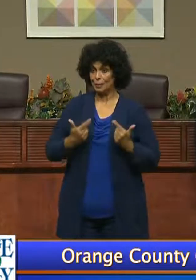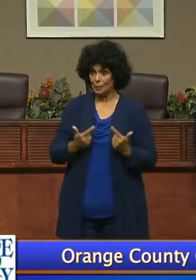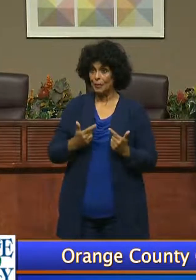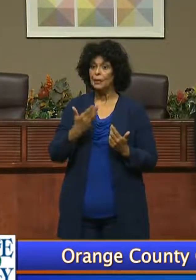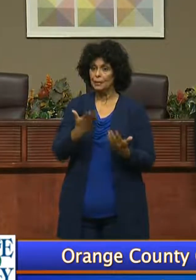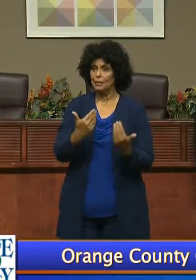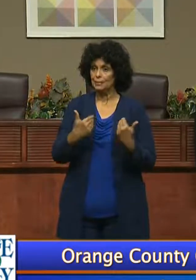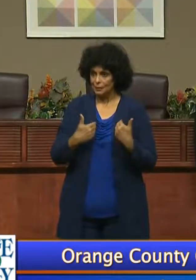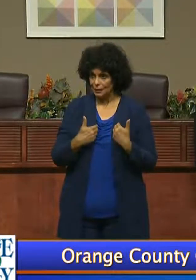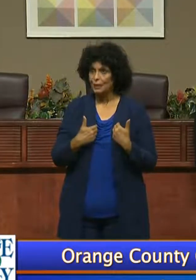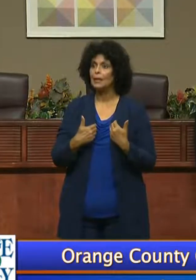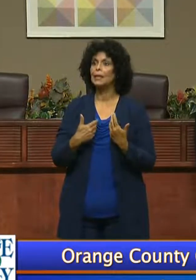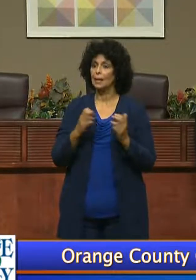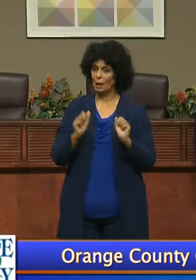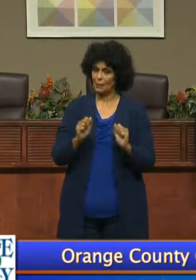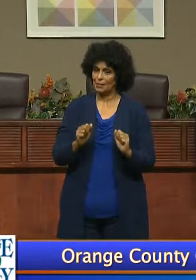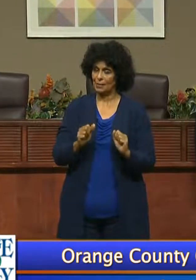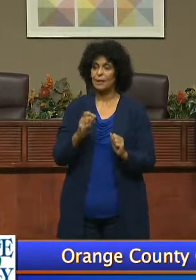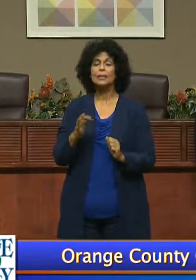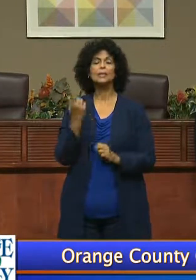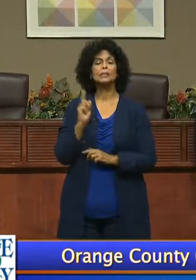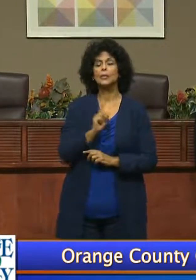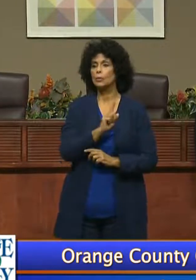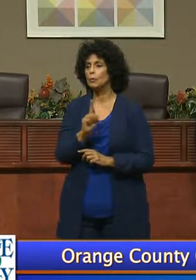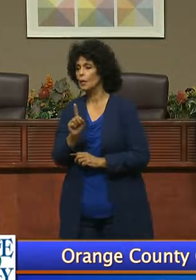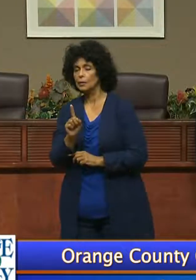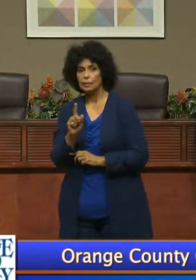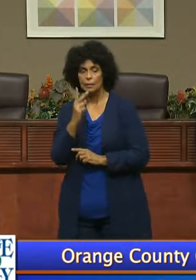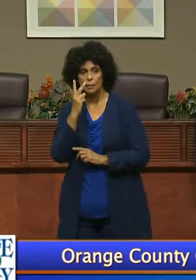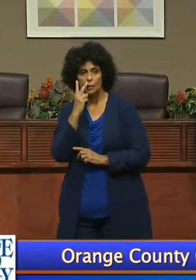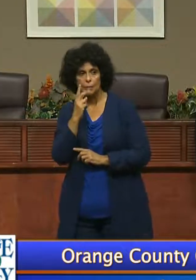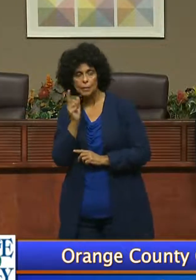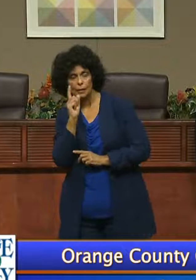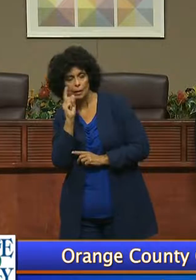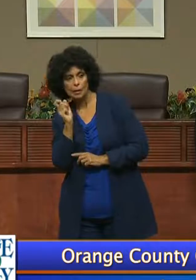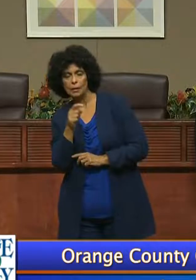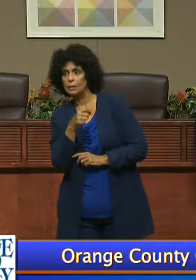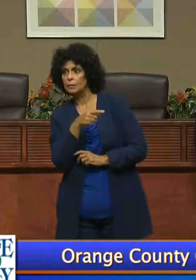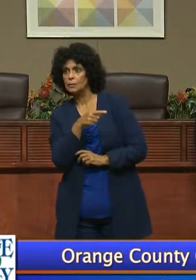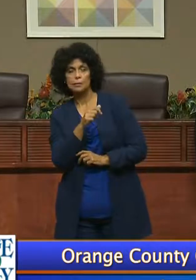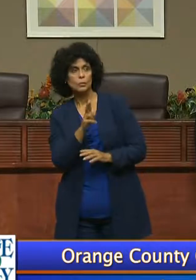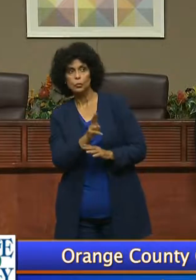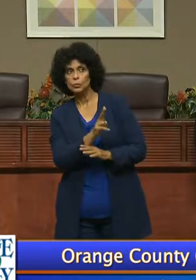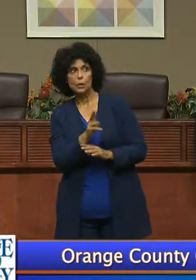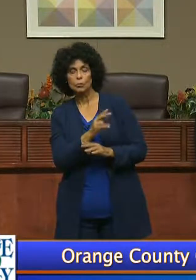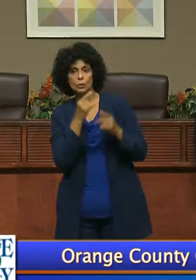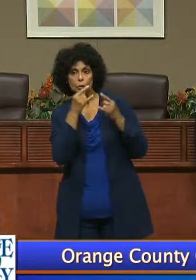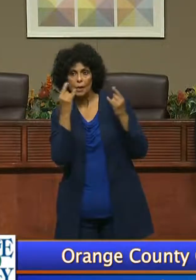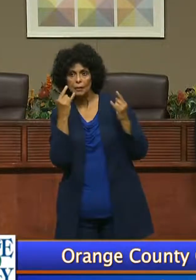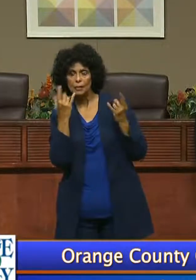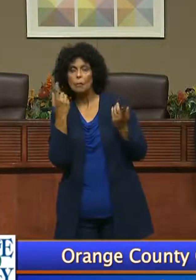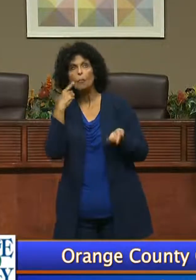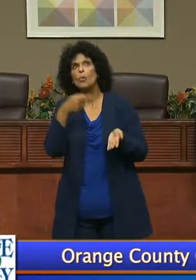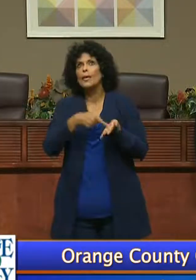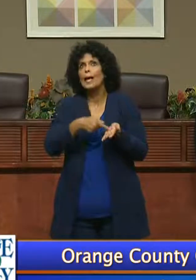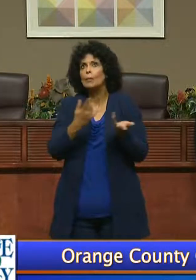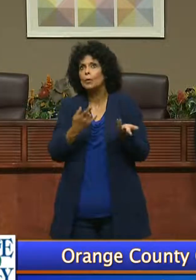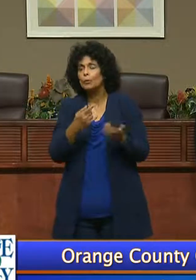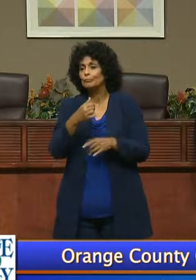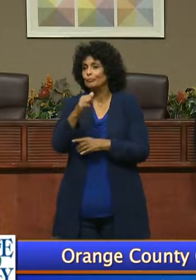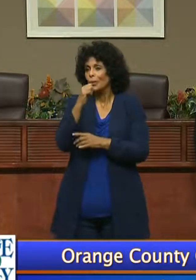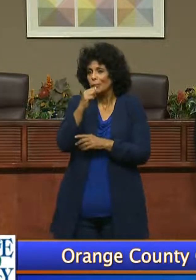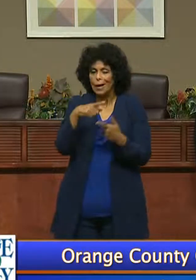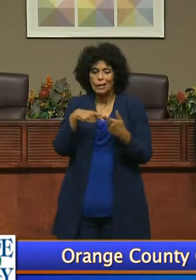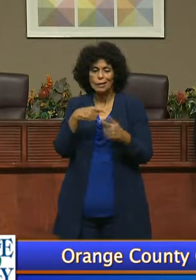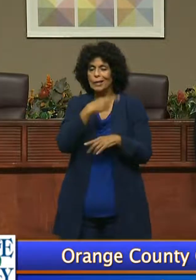herramienta para decir donde quiera que van y no encuentran que están usando máscara, los restaurantes, los bares o el lugar